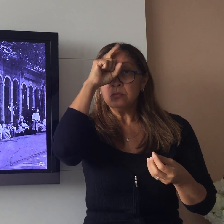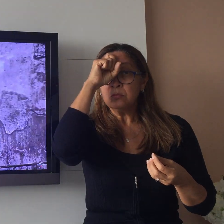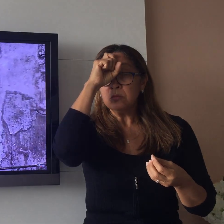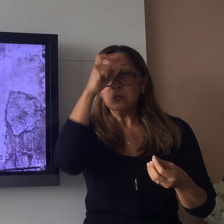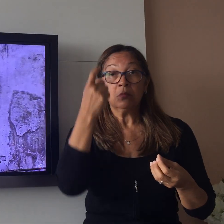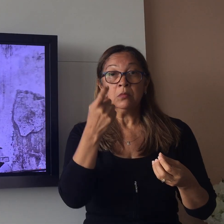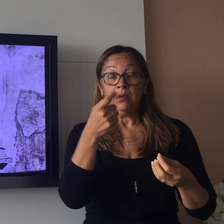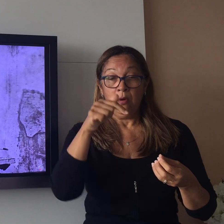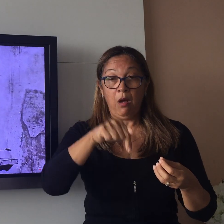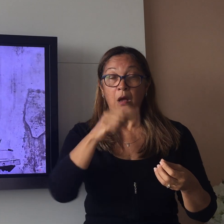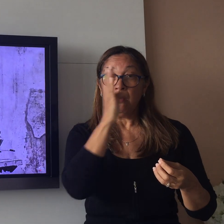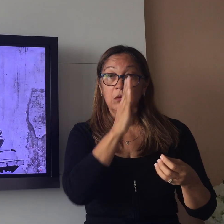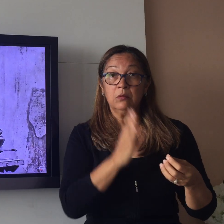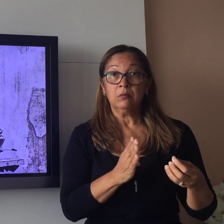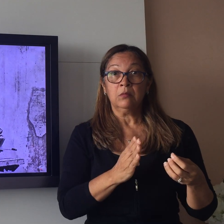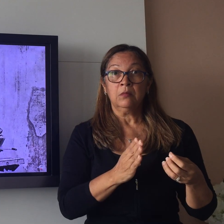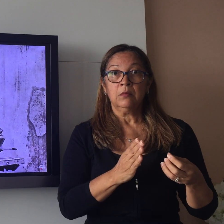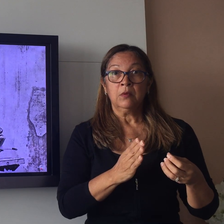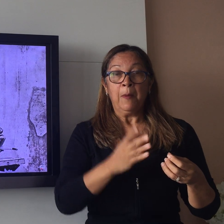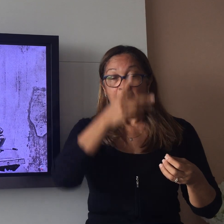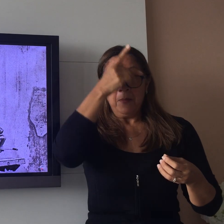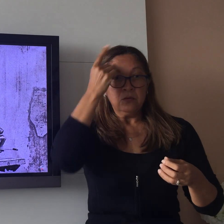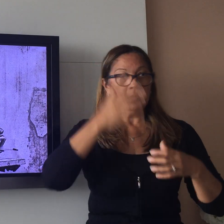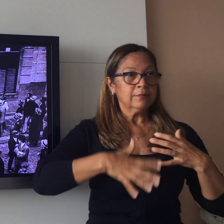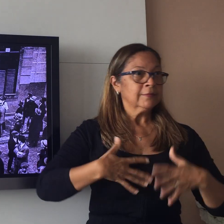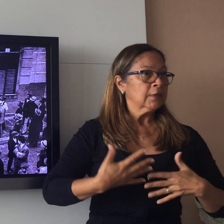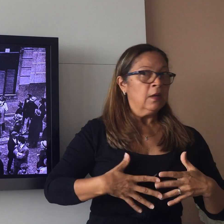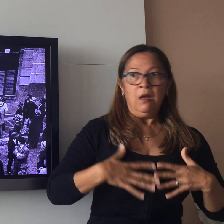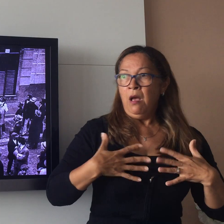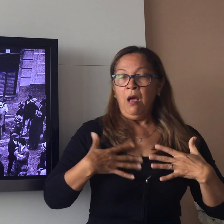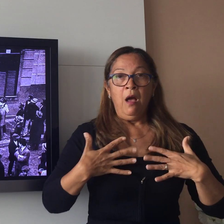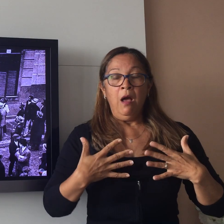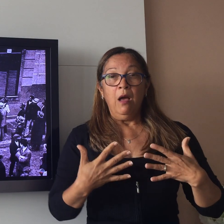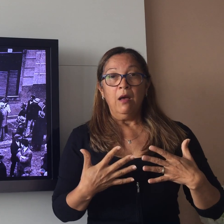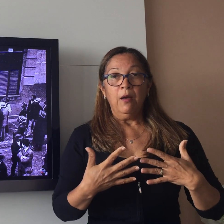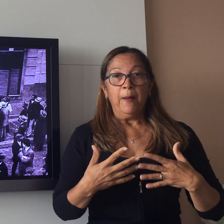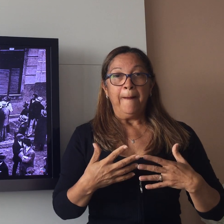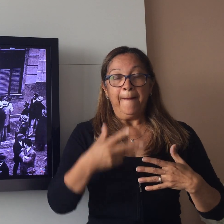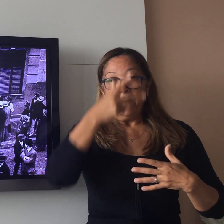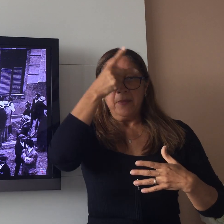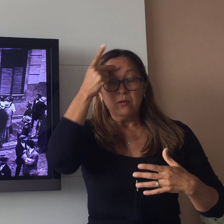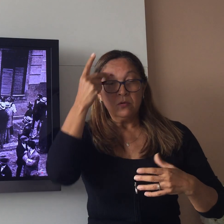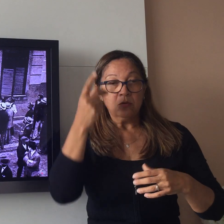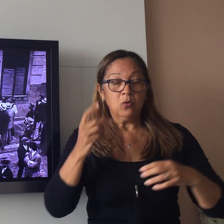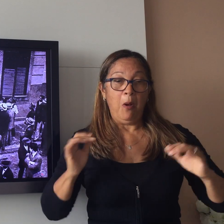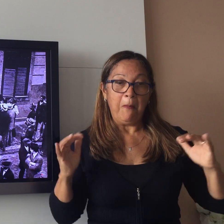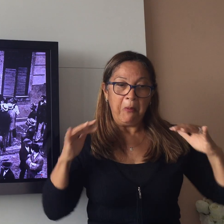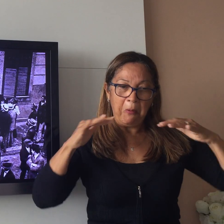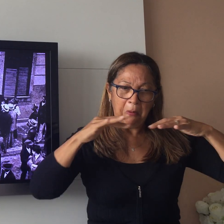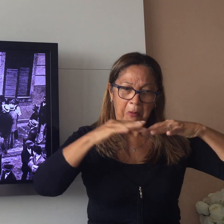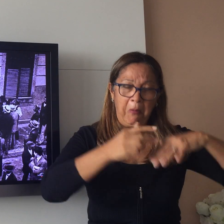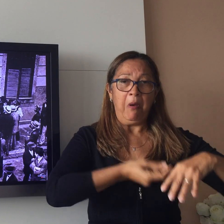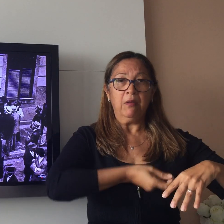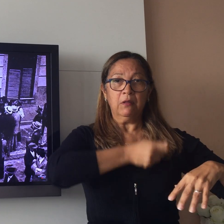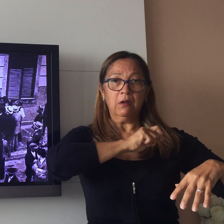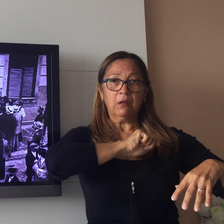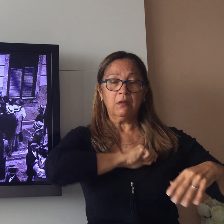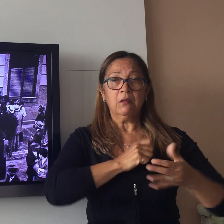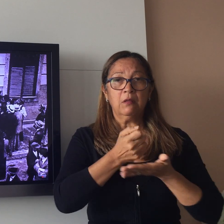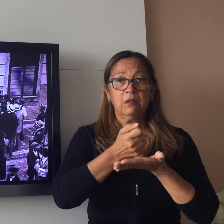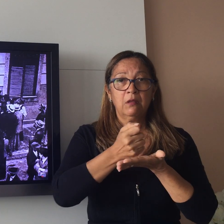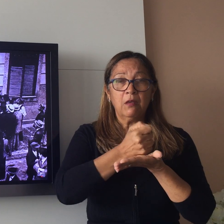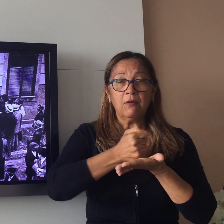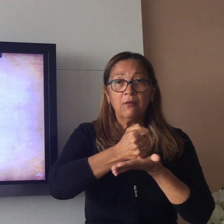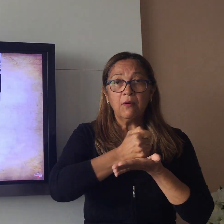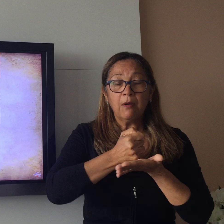Brasil, o desespero é geral. As pessoas procuram as delegacias e as farmácias em busca de